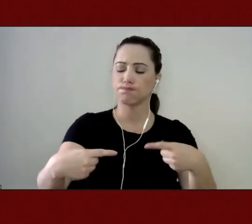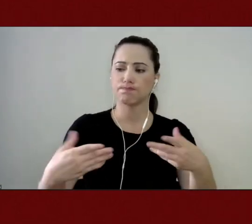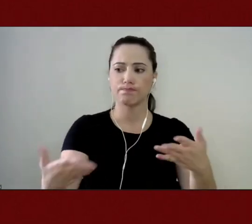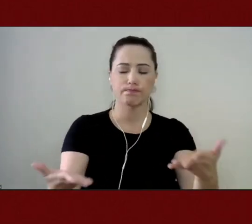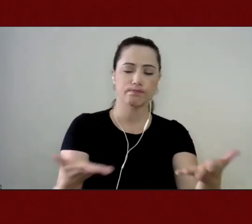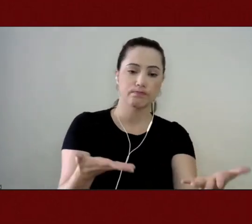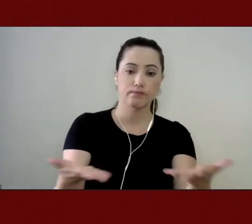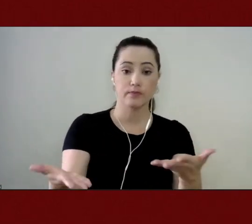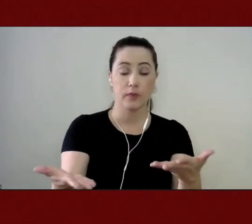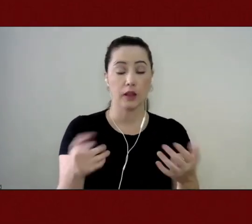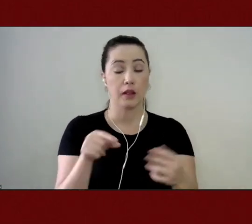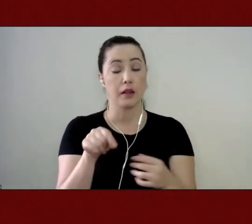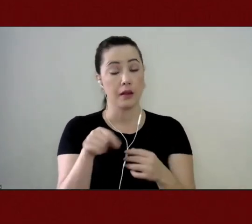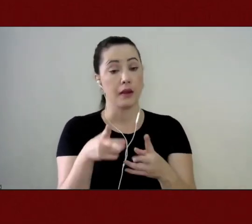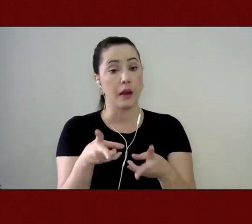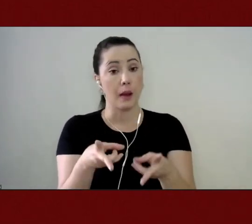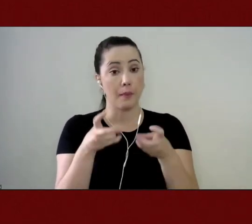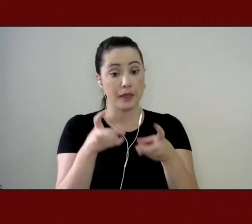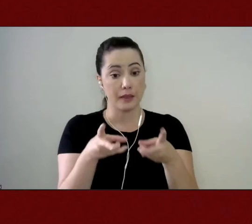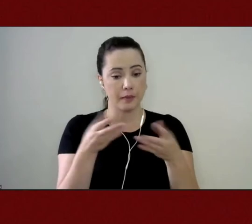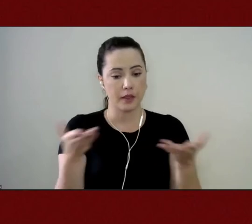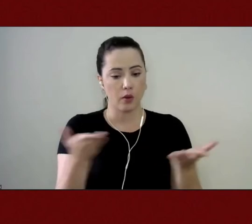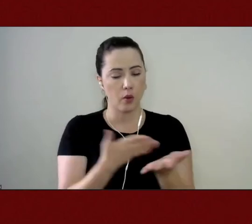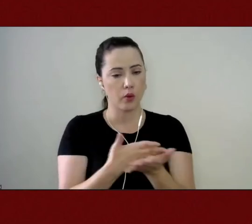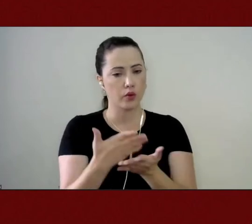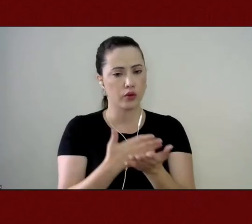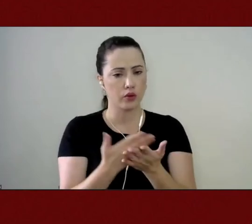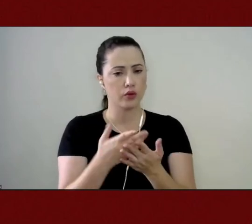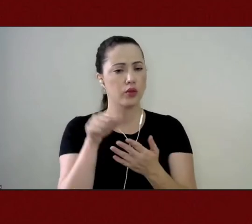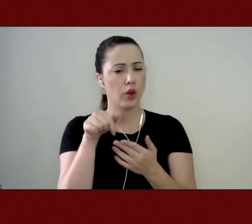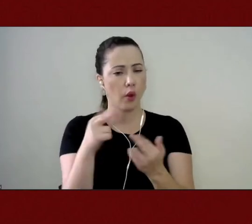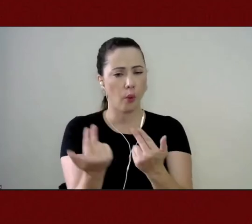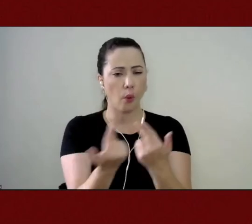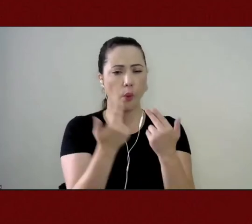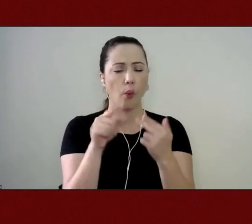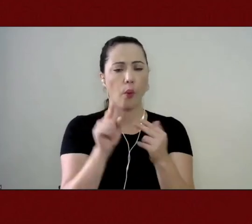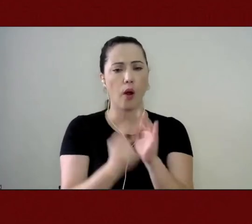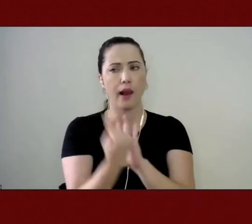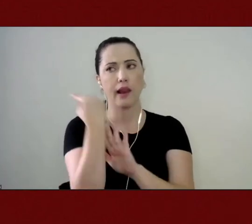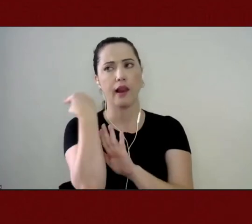inicial é análoga, poderíamos dizer, àquela bolchevique de outubro.